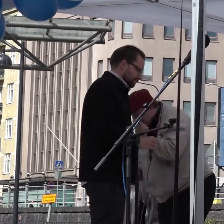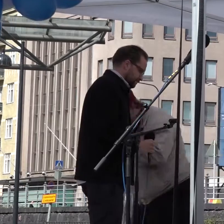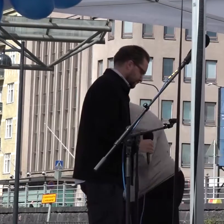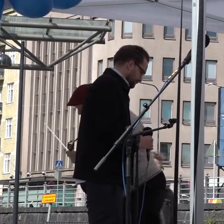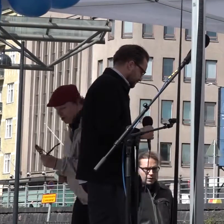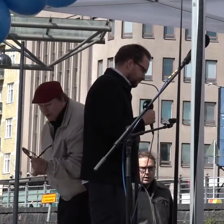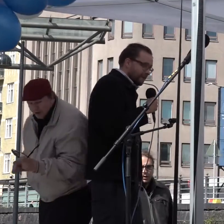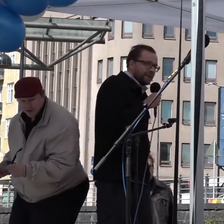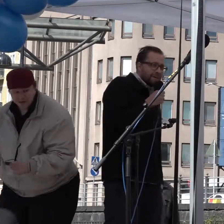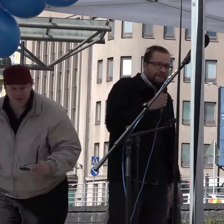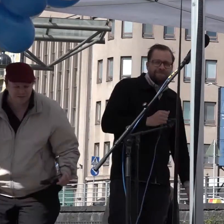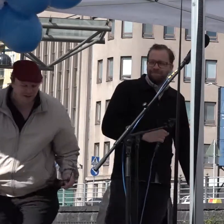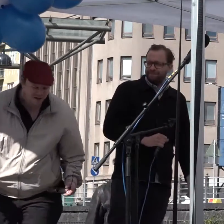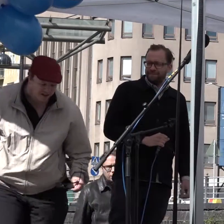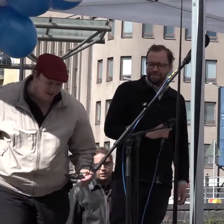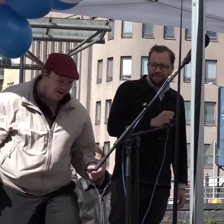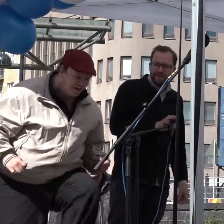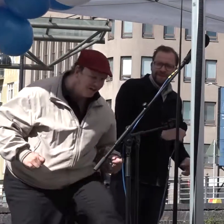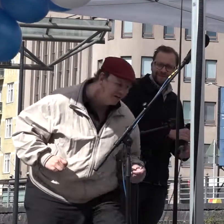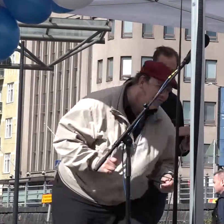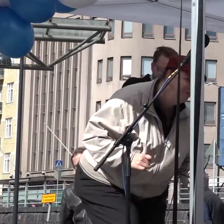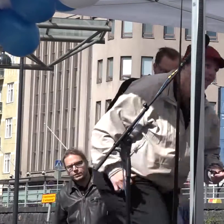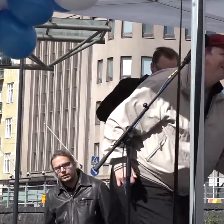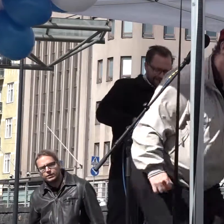Salonen. Tervetuloa, Kalle Salonen.